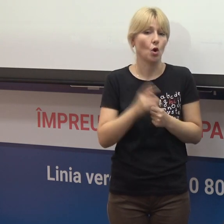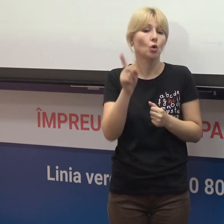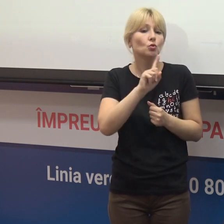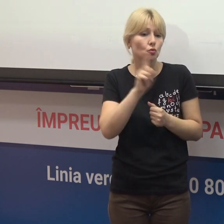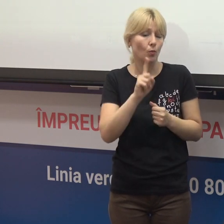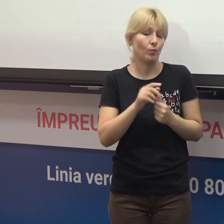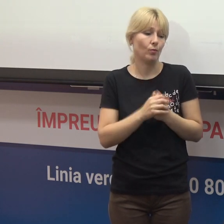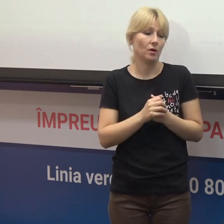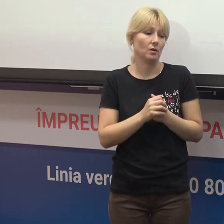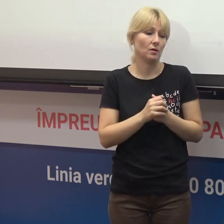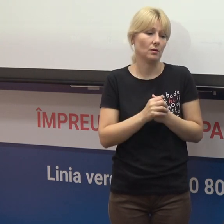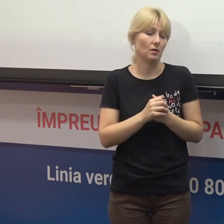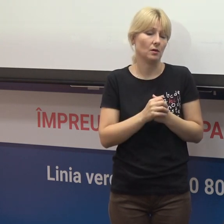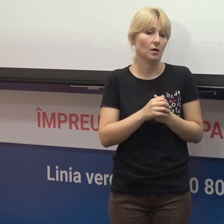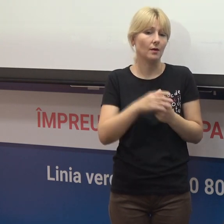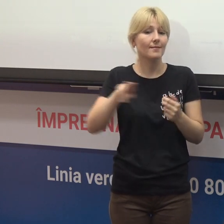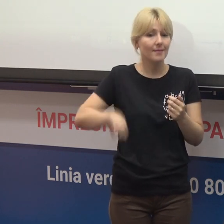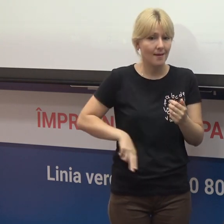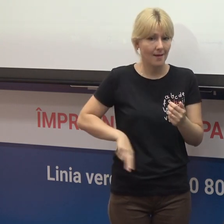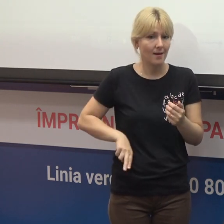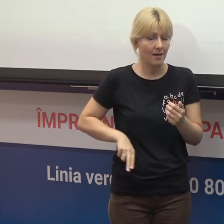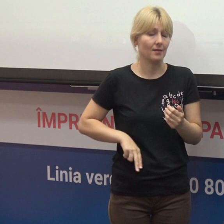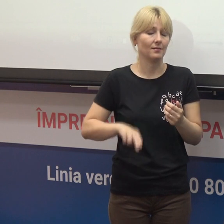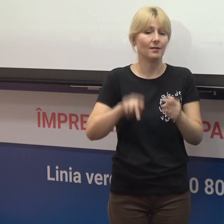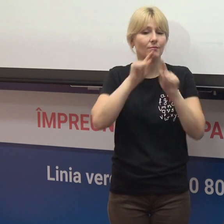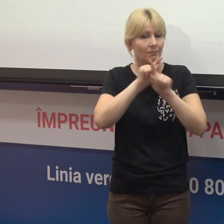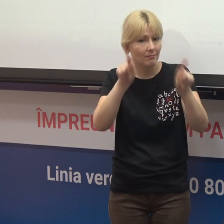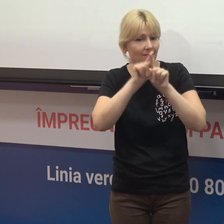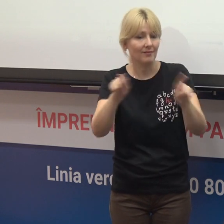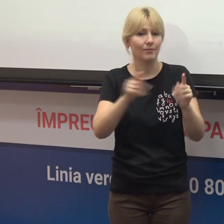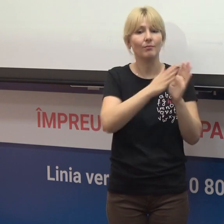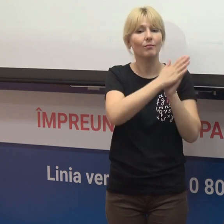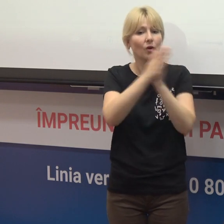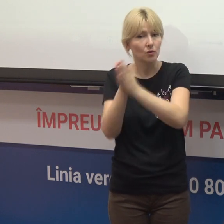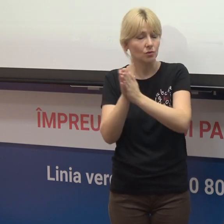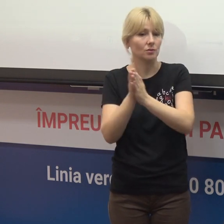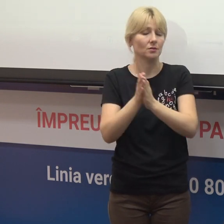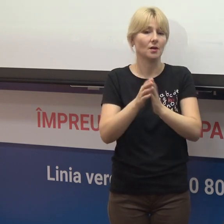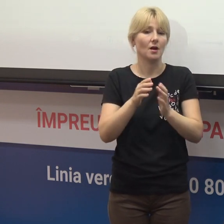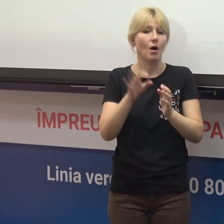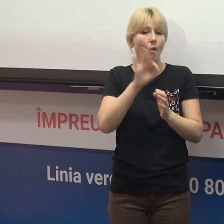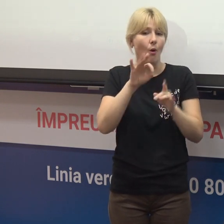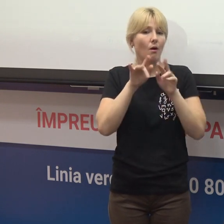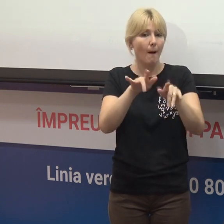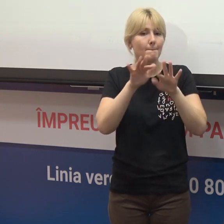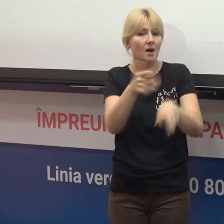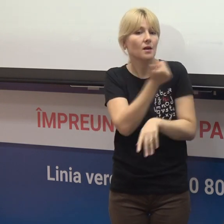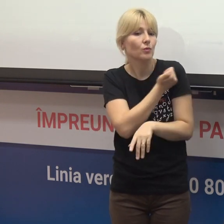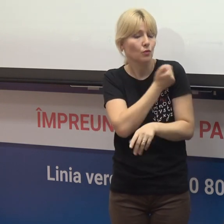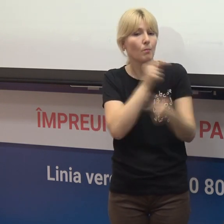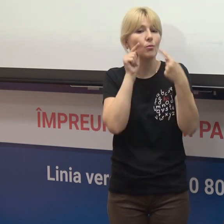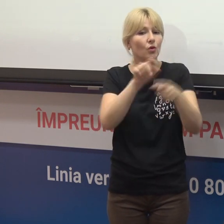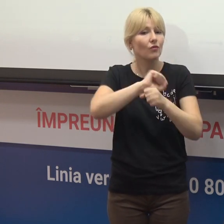deschiderea lor și implicarea lor în promovarea, vă zic, campaniei de imunizare